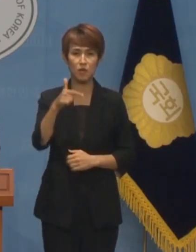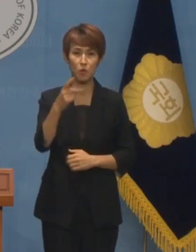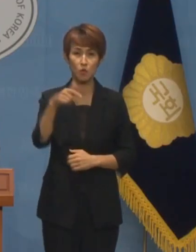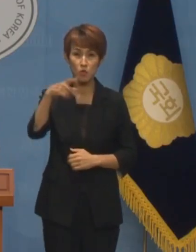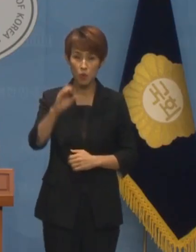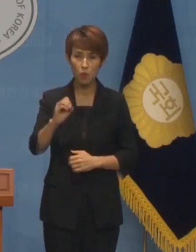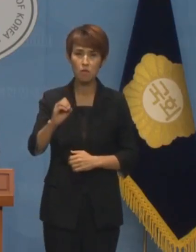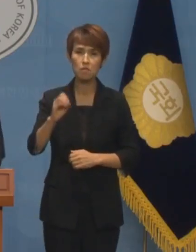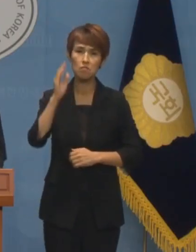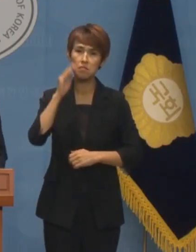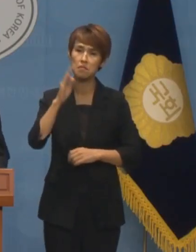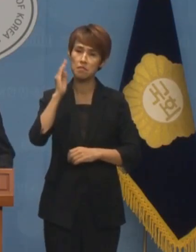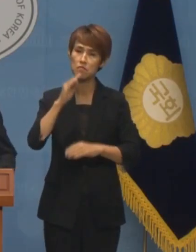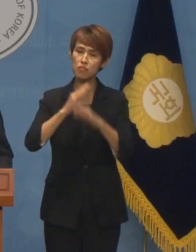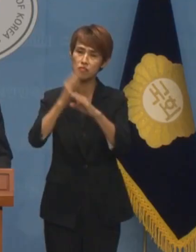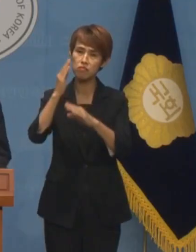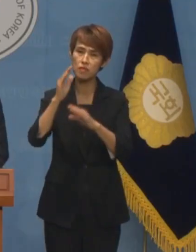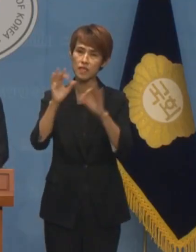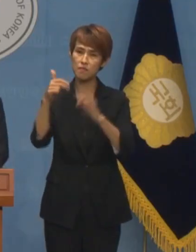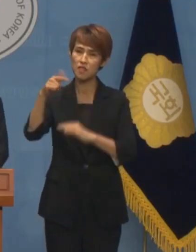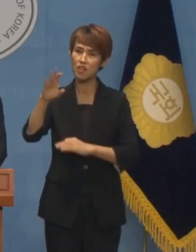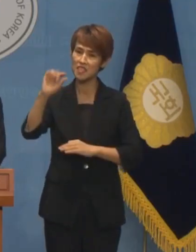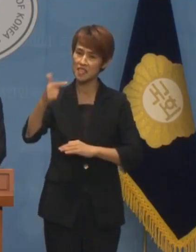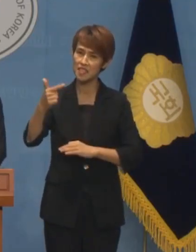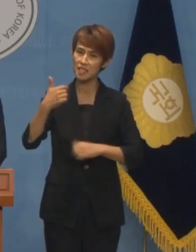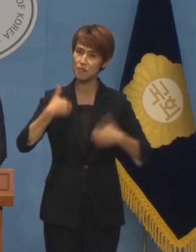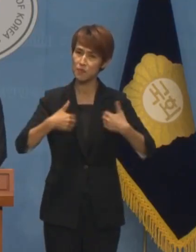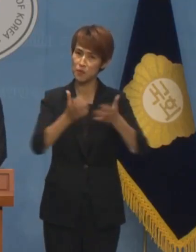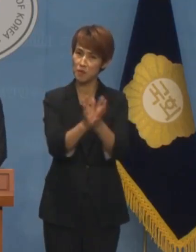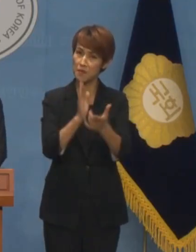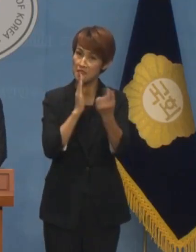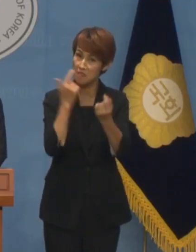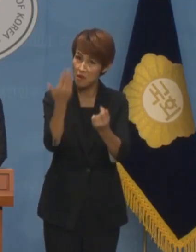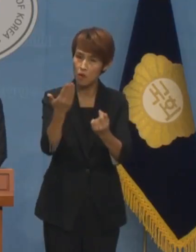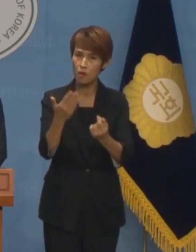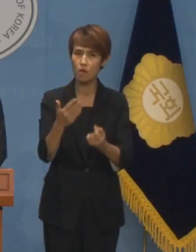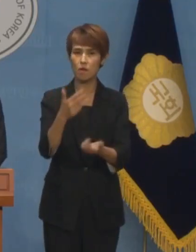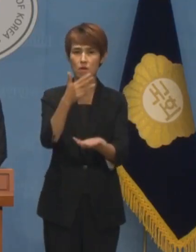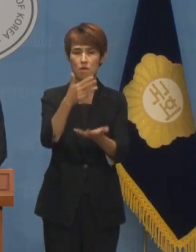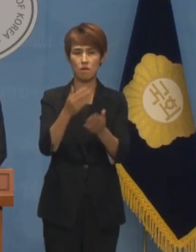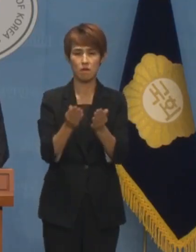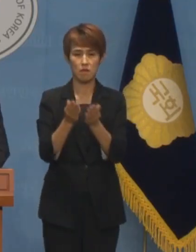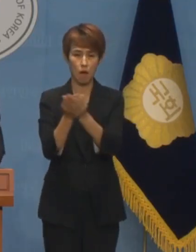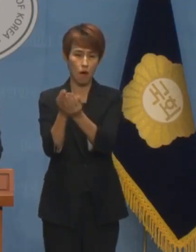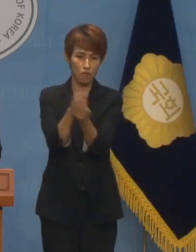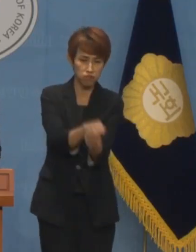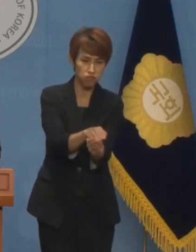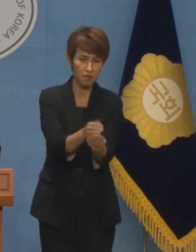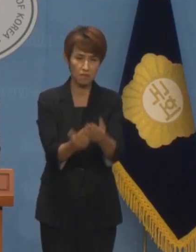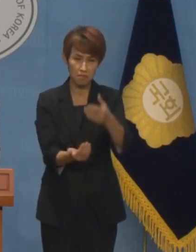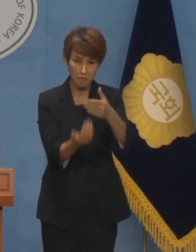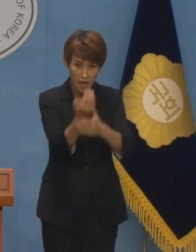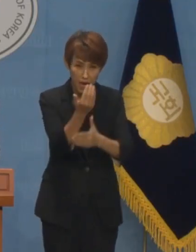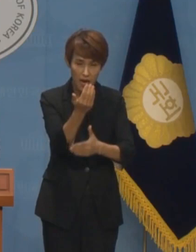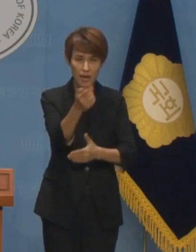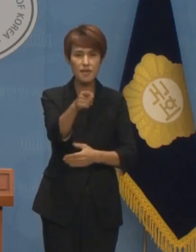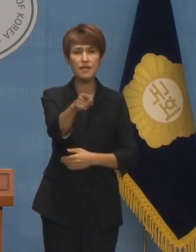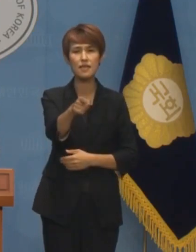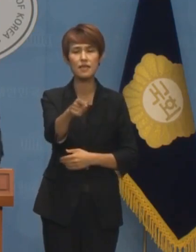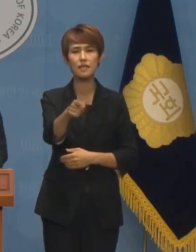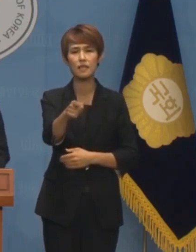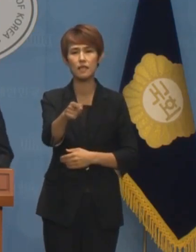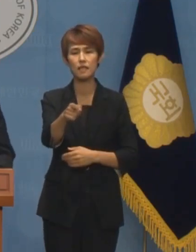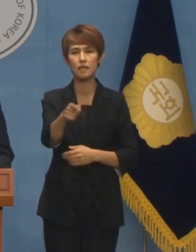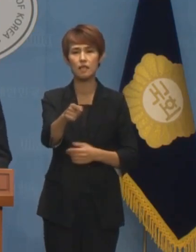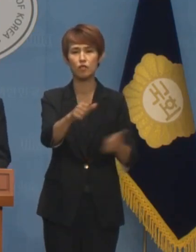기쁨조 맞죠? 세월호처럼 저렇게 죽음의 급판을 벌이고 있는 자들 물러가라. 노동자를